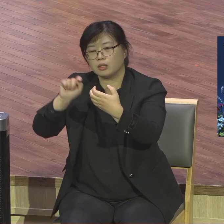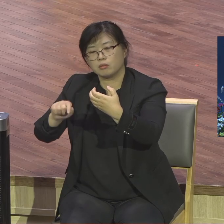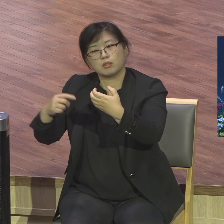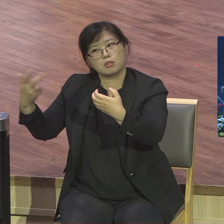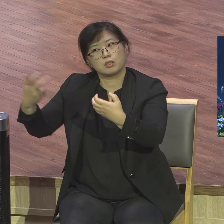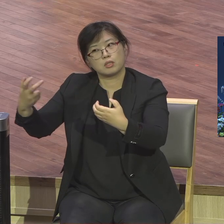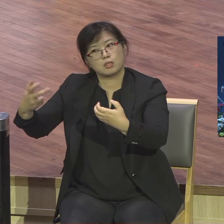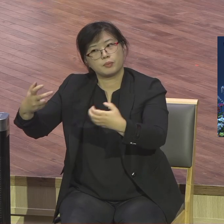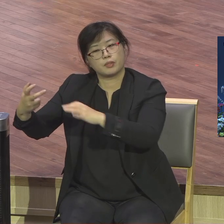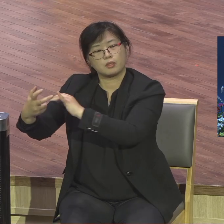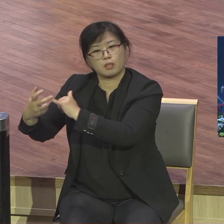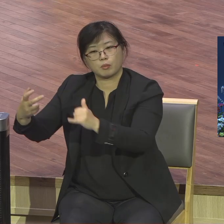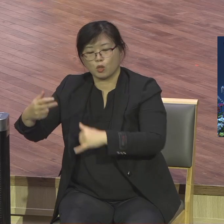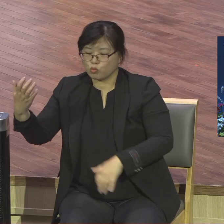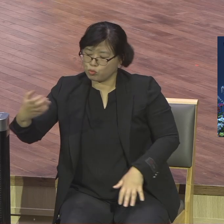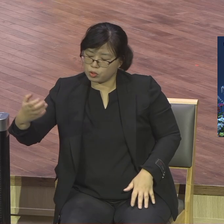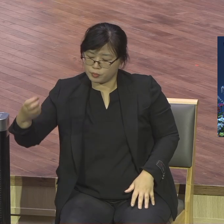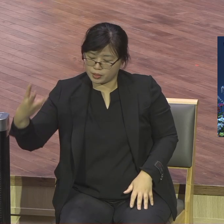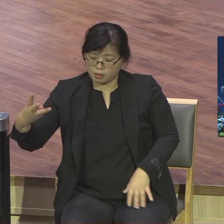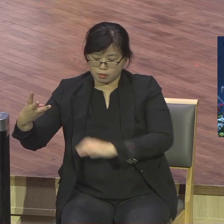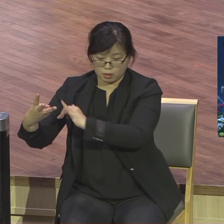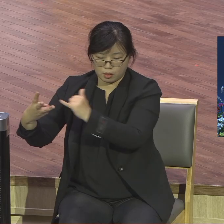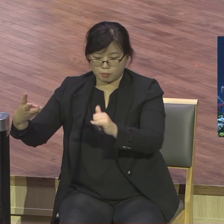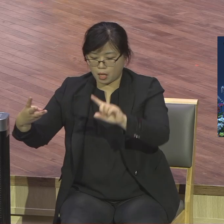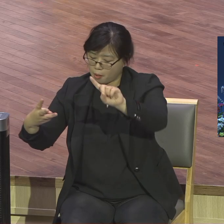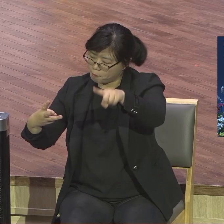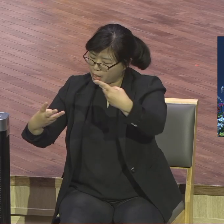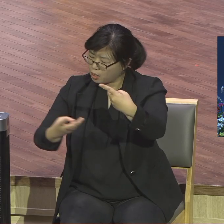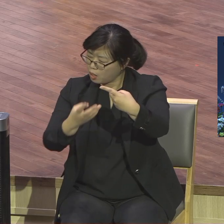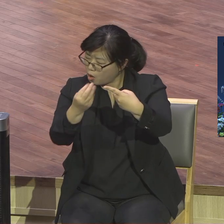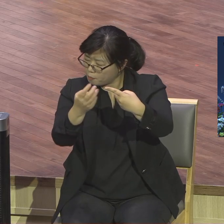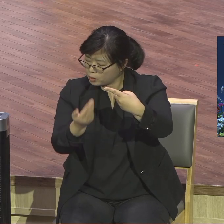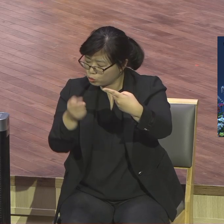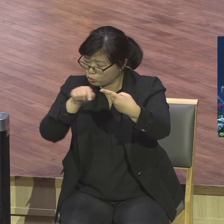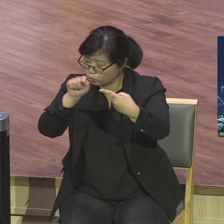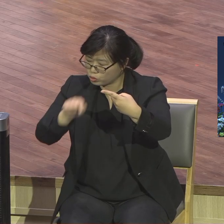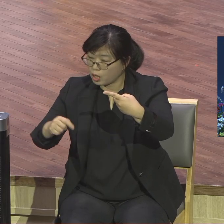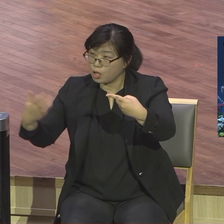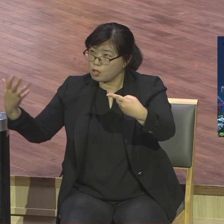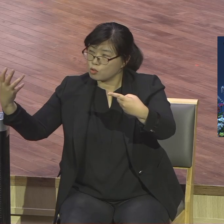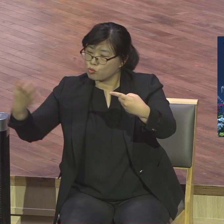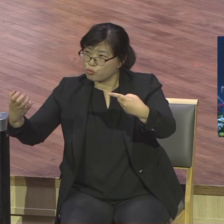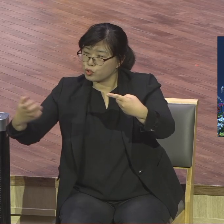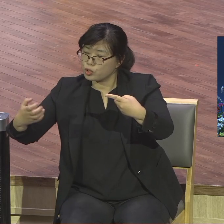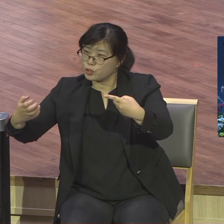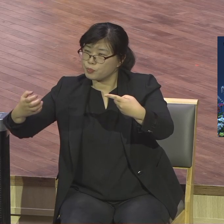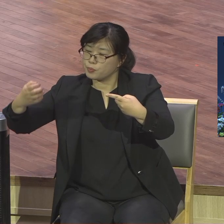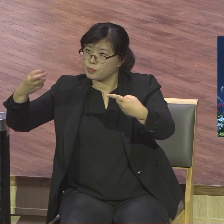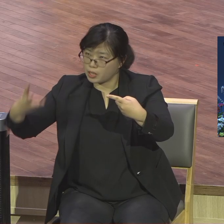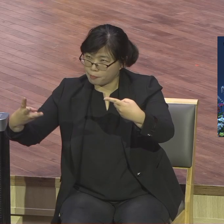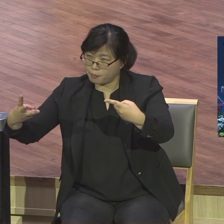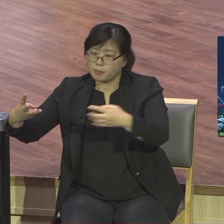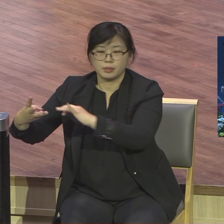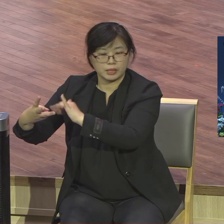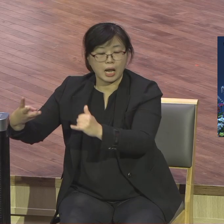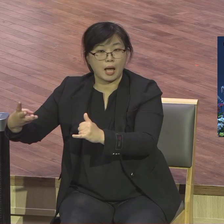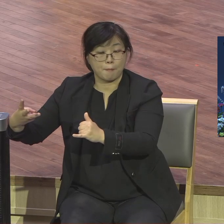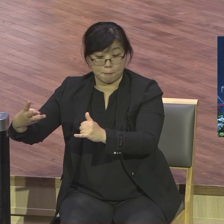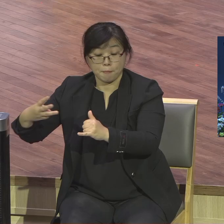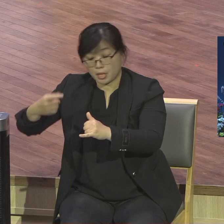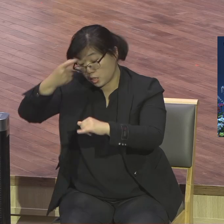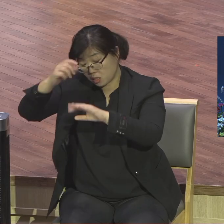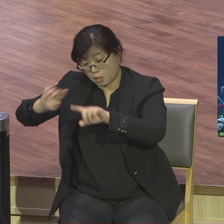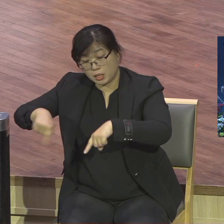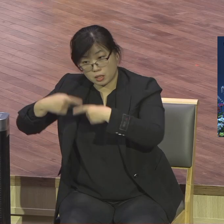교회 출석이 93명이고 헌금한 사람은 무슨 헌금했던 간에 75명 이렇게